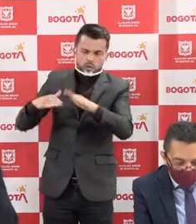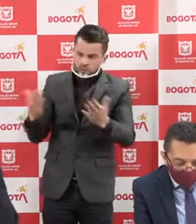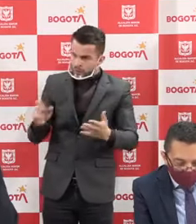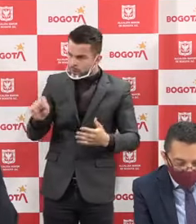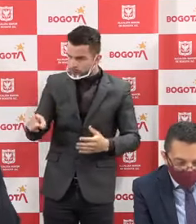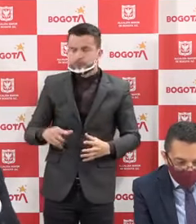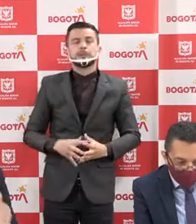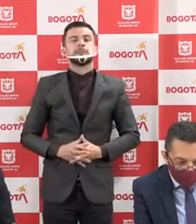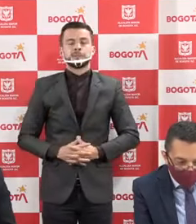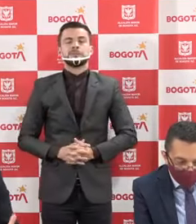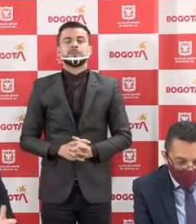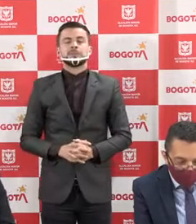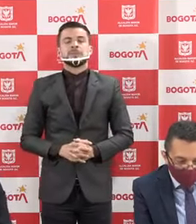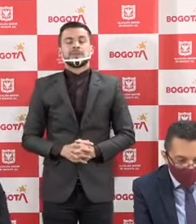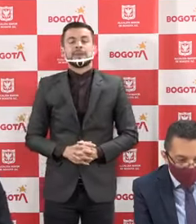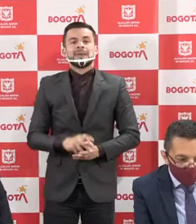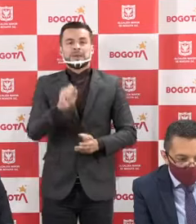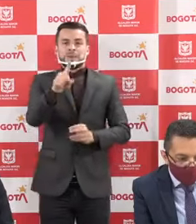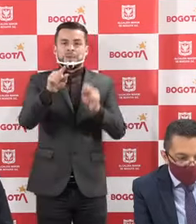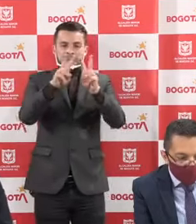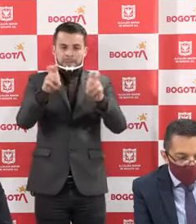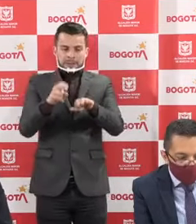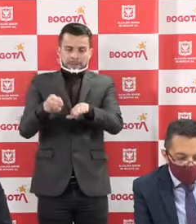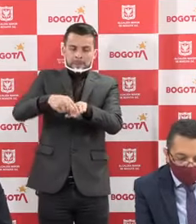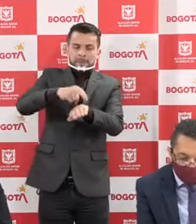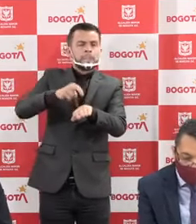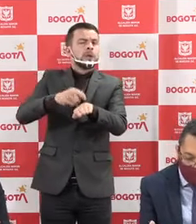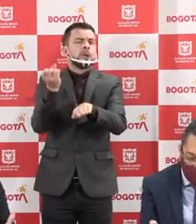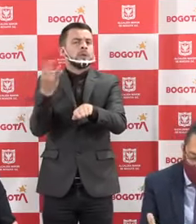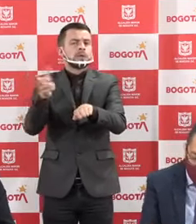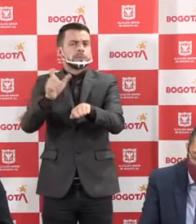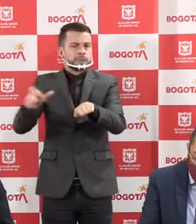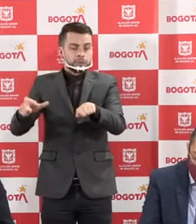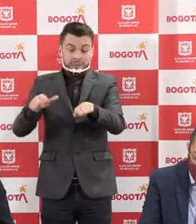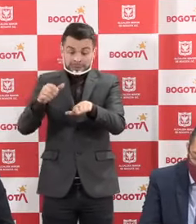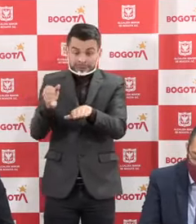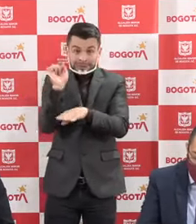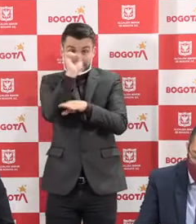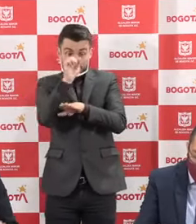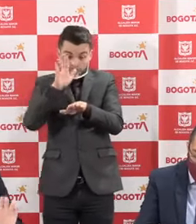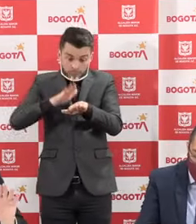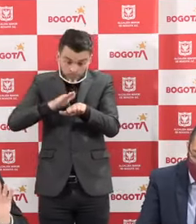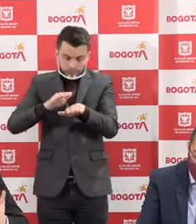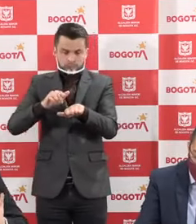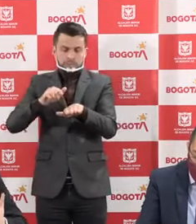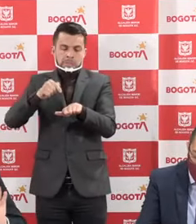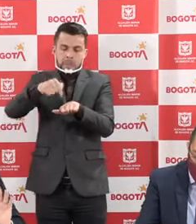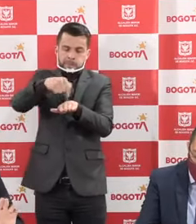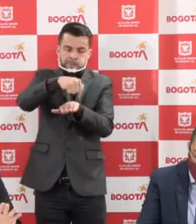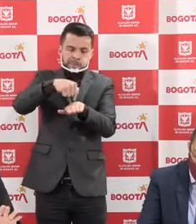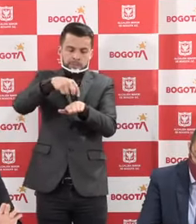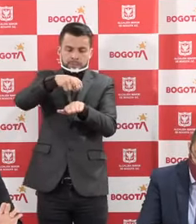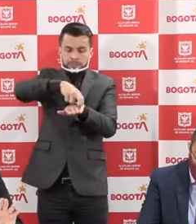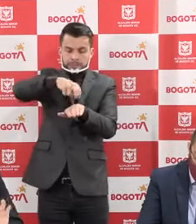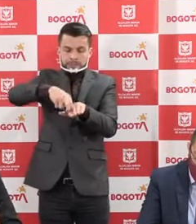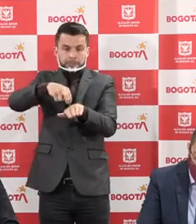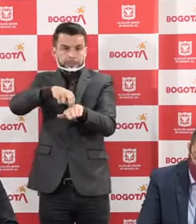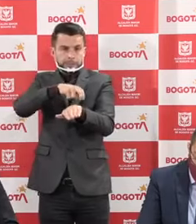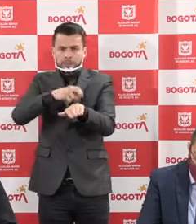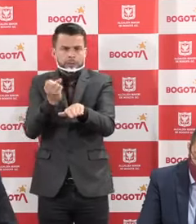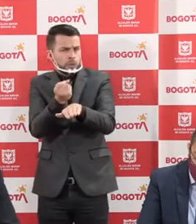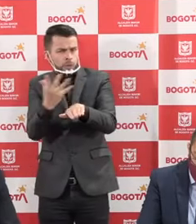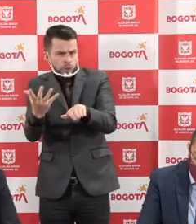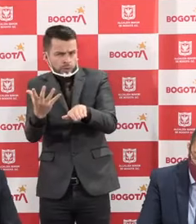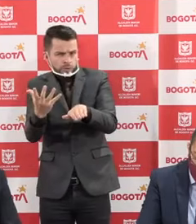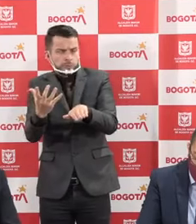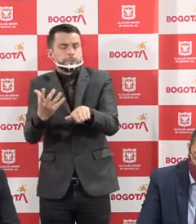para el desplazamiento en vehículos y familiares es recomendable es recomendable